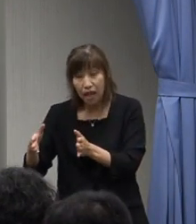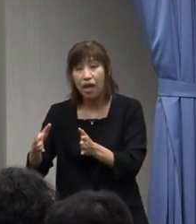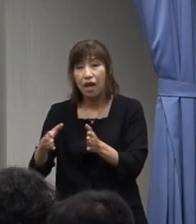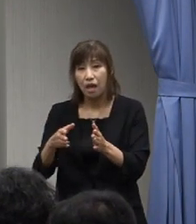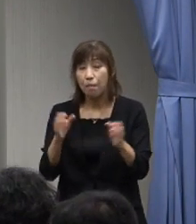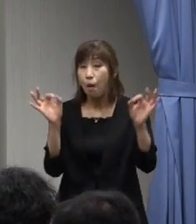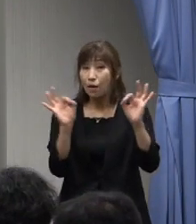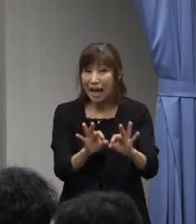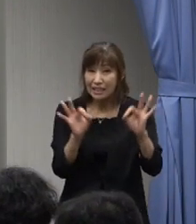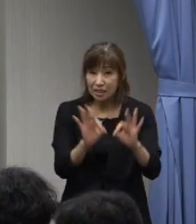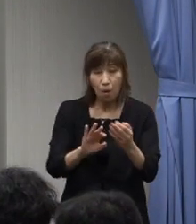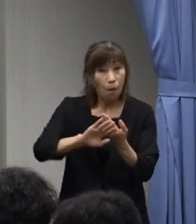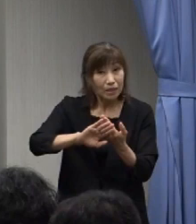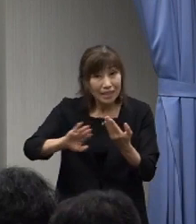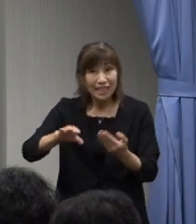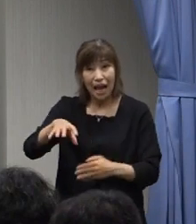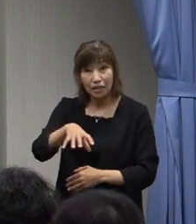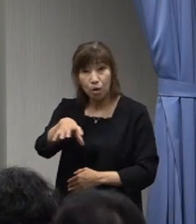で、